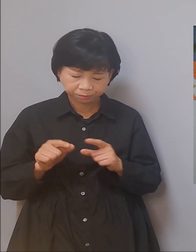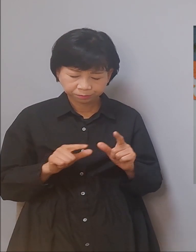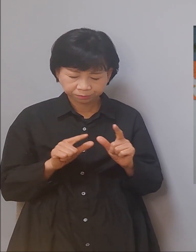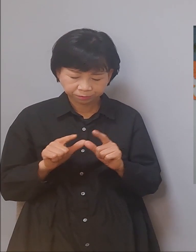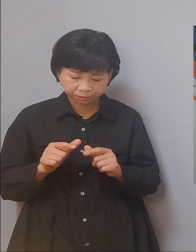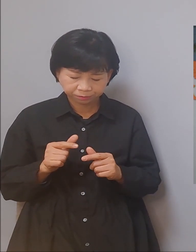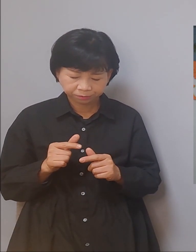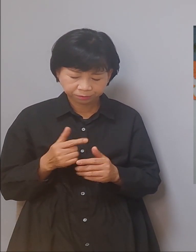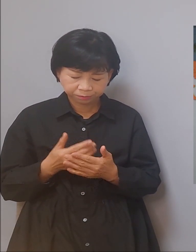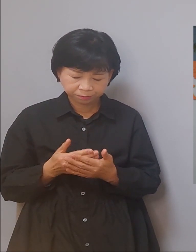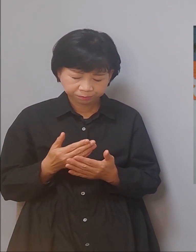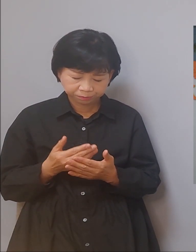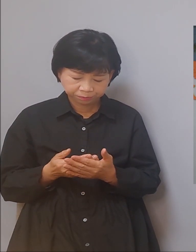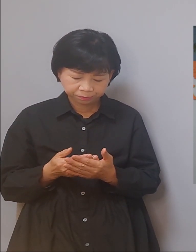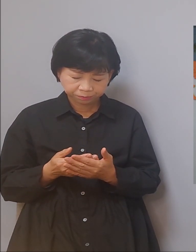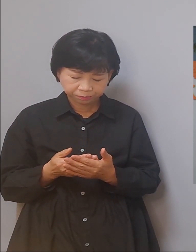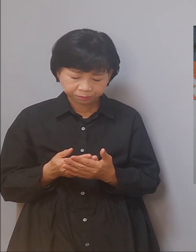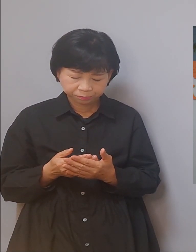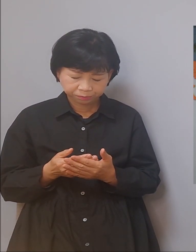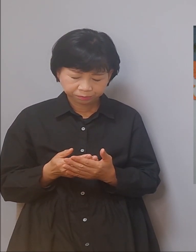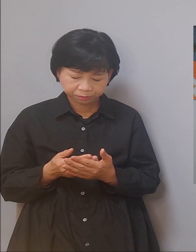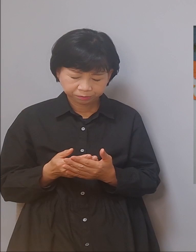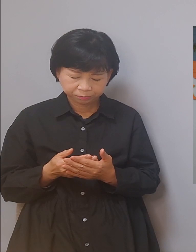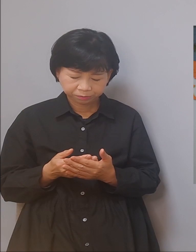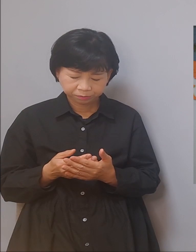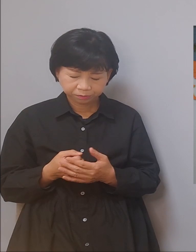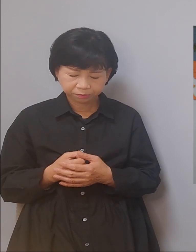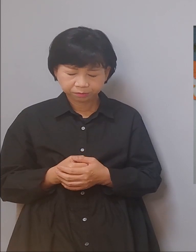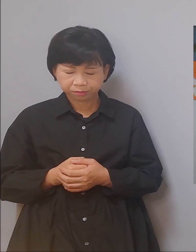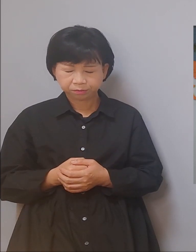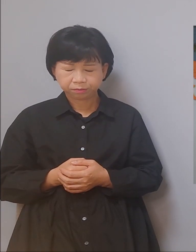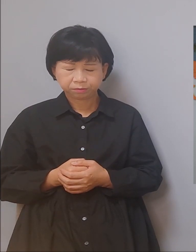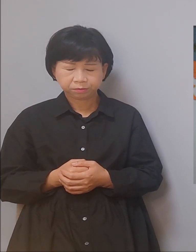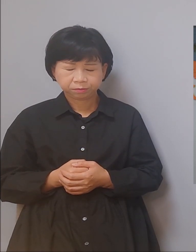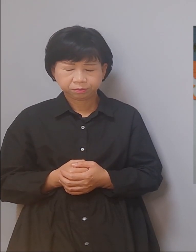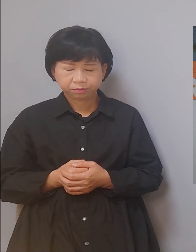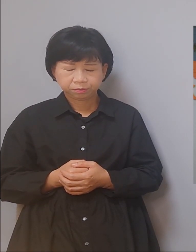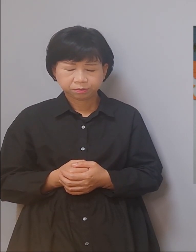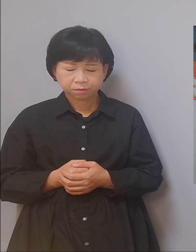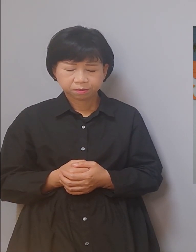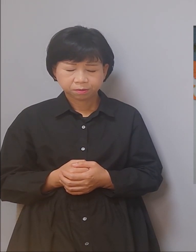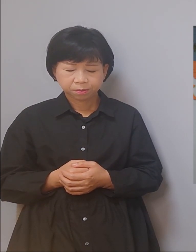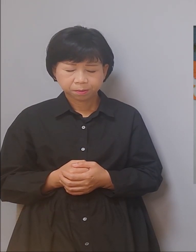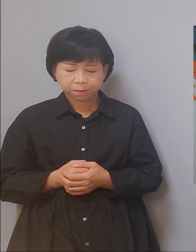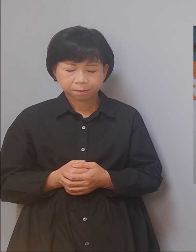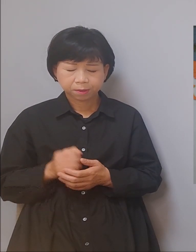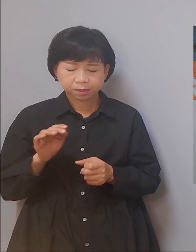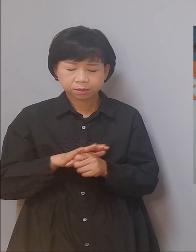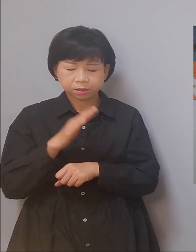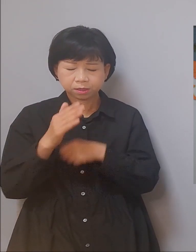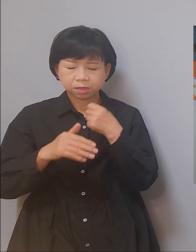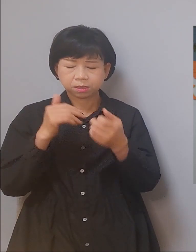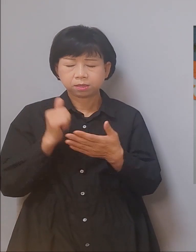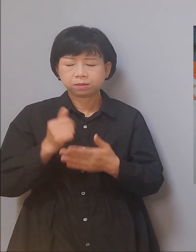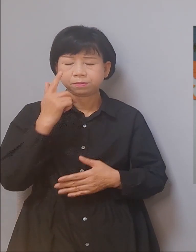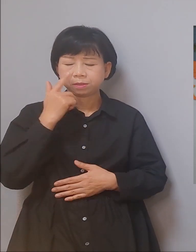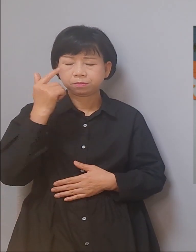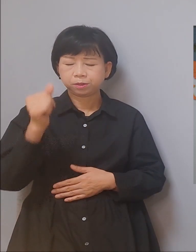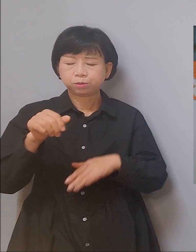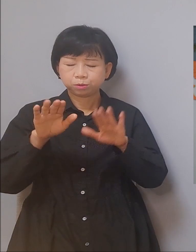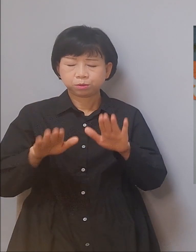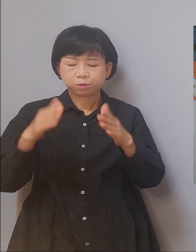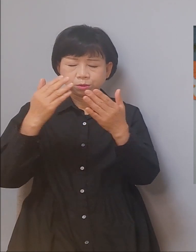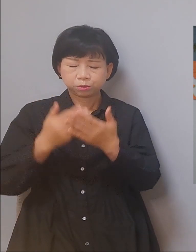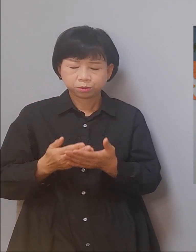은혜임을 고백하며 나아가는 저희들 되게 하여 주시옵소서. 사랑의 하나님 아버지, 오늘도